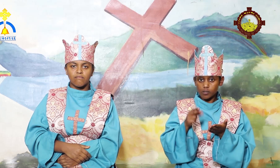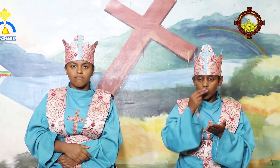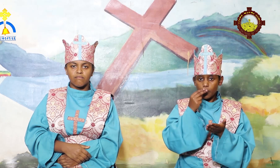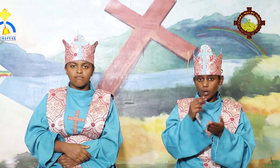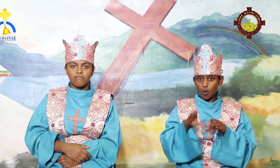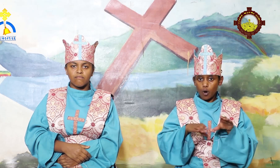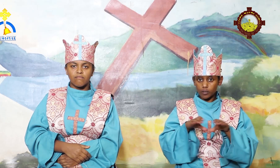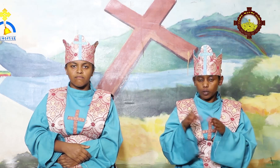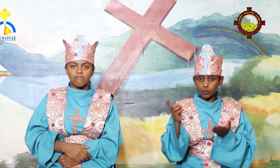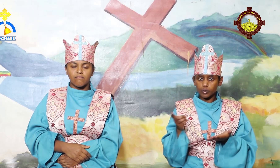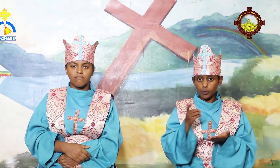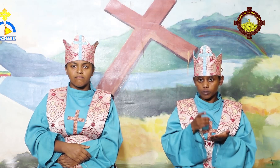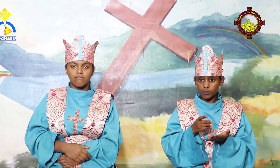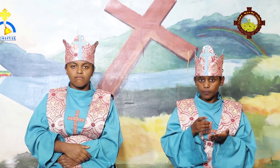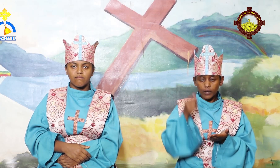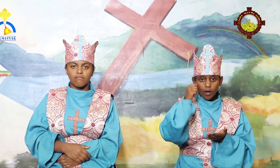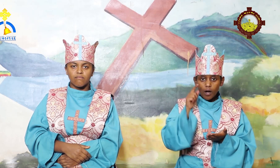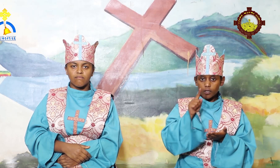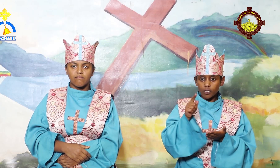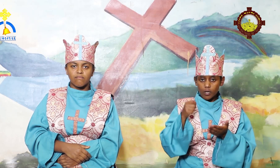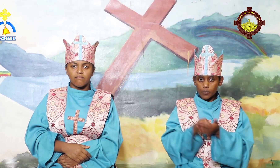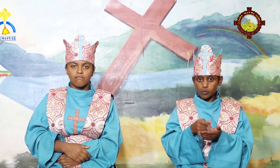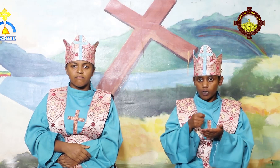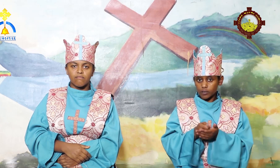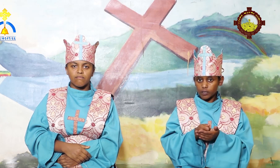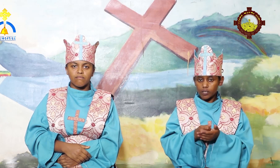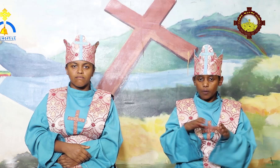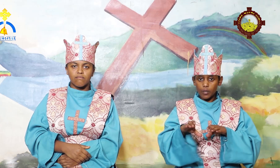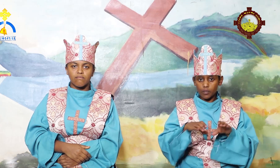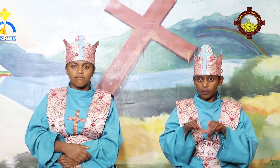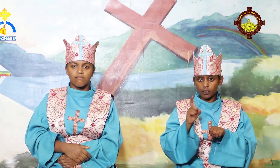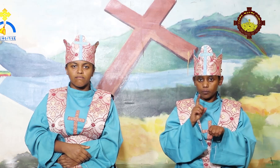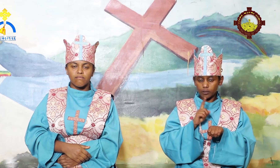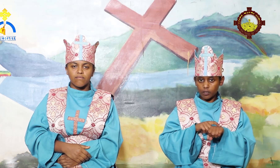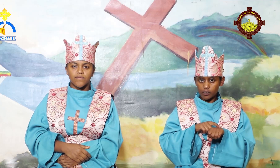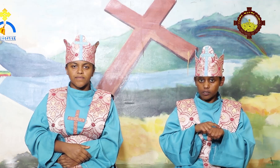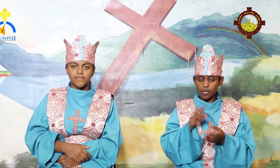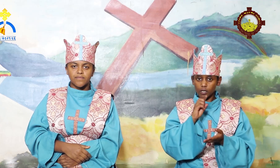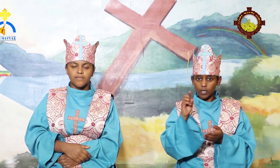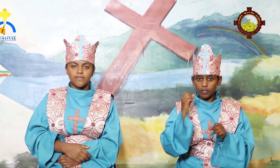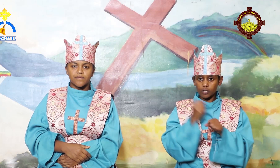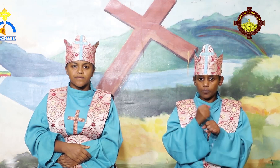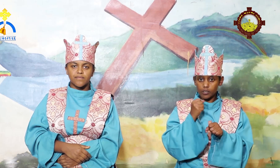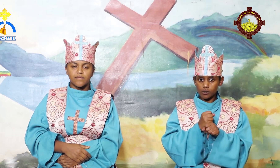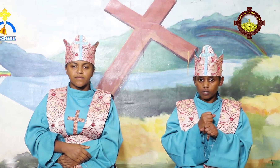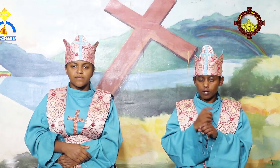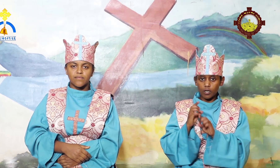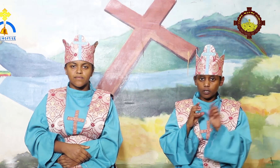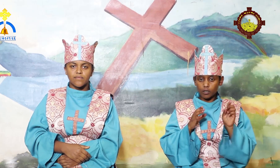በጎ አድራጎት ይሆናል። አንተስ ምጽዋትን በምታደርግበት ጊዜ ቀኝህ የምትሰራውን